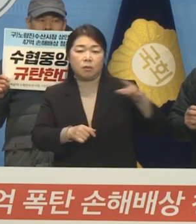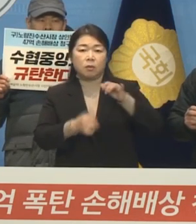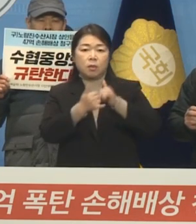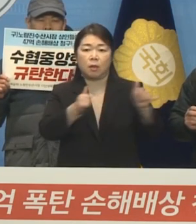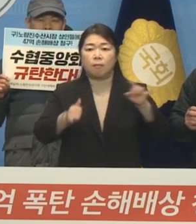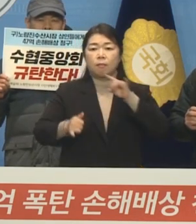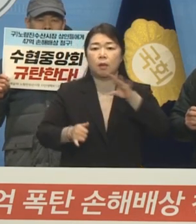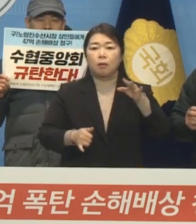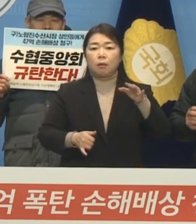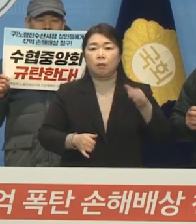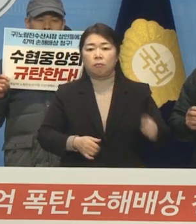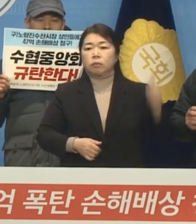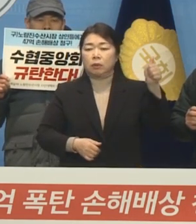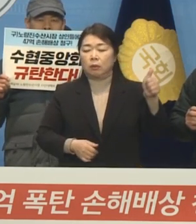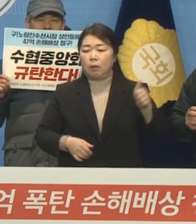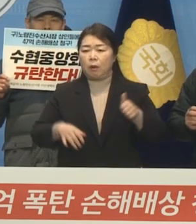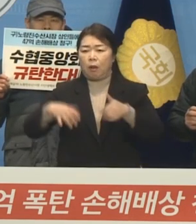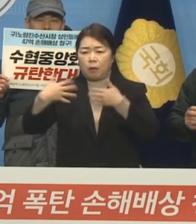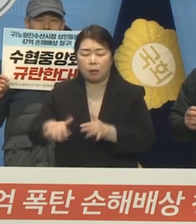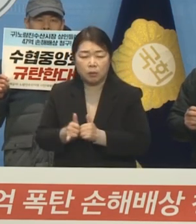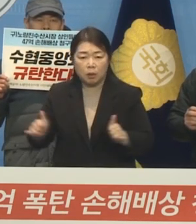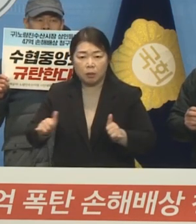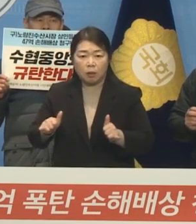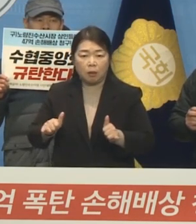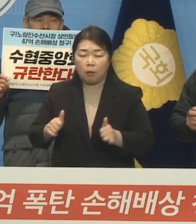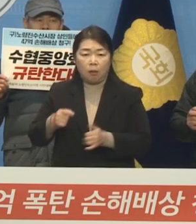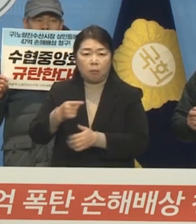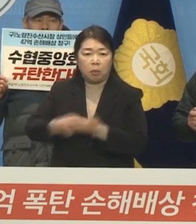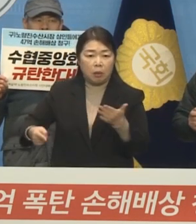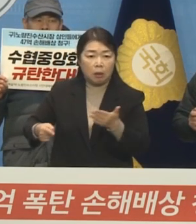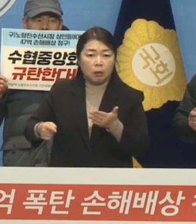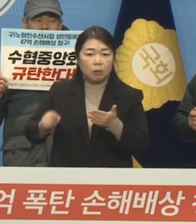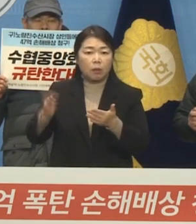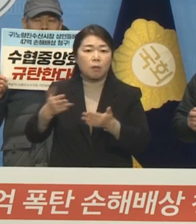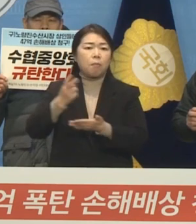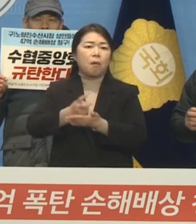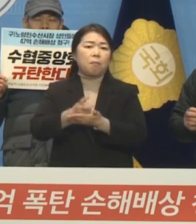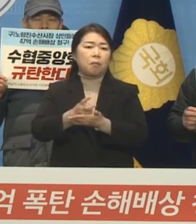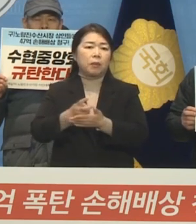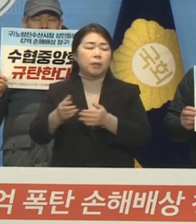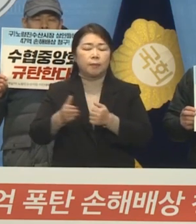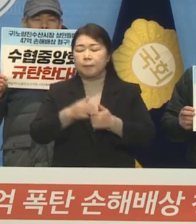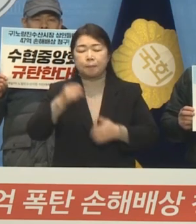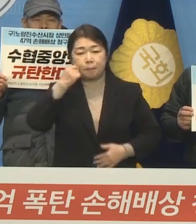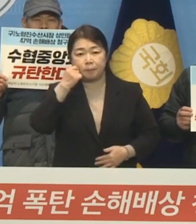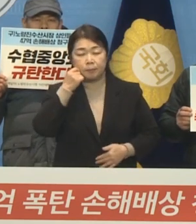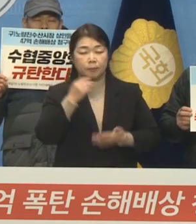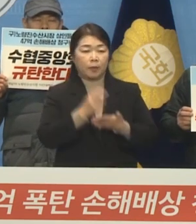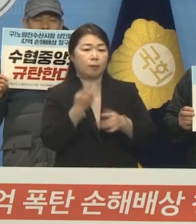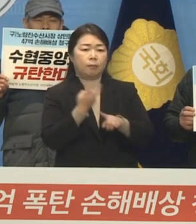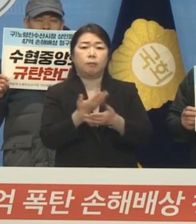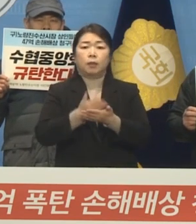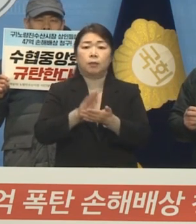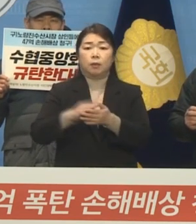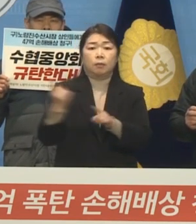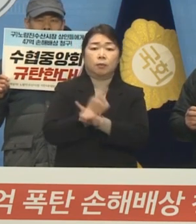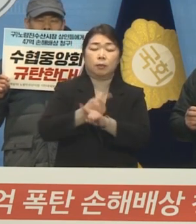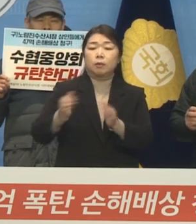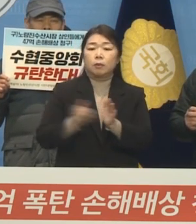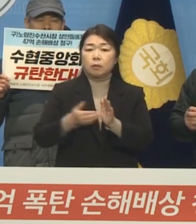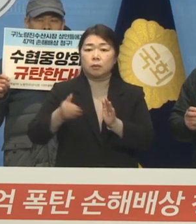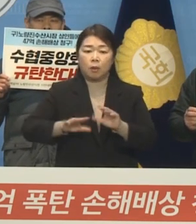우리 대한민국에서 이 강자들만을 위한 법이다 해서 국회 통과를